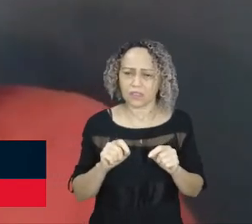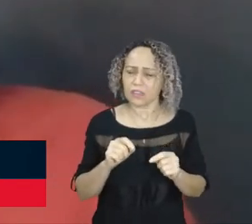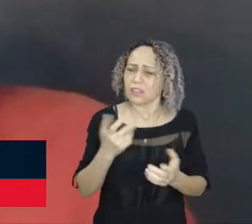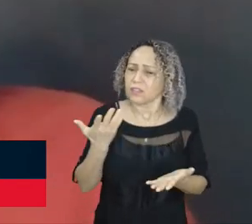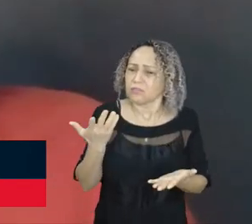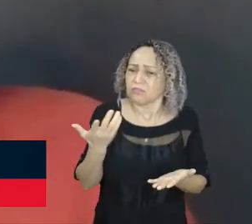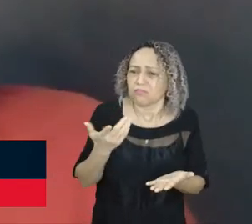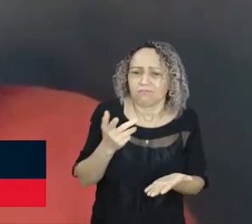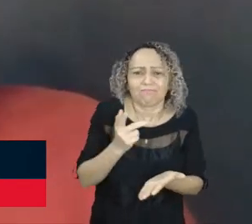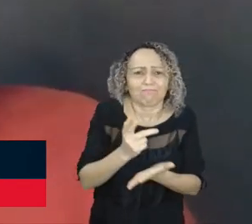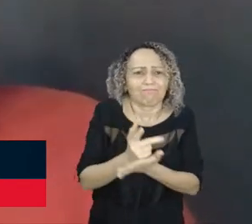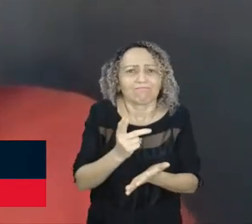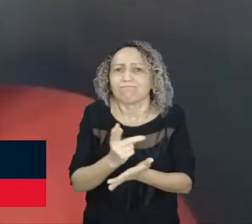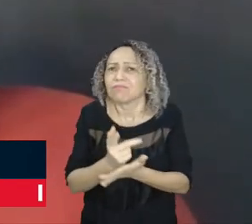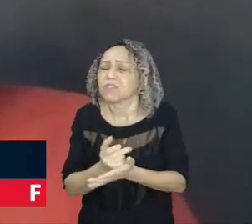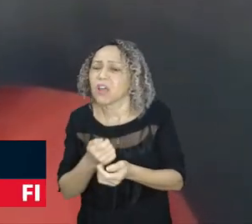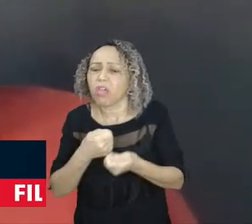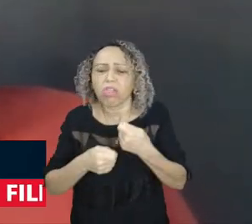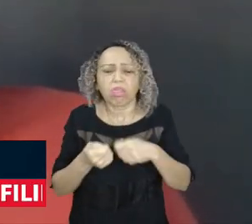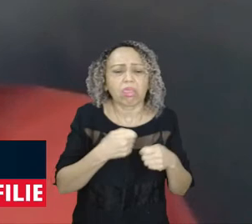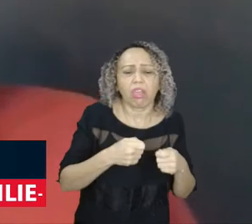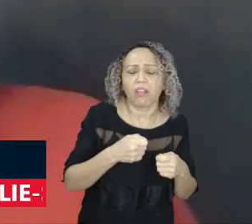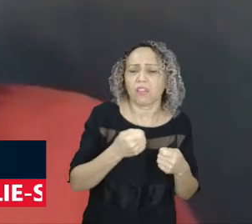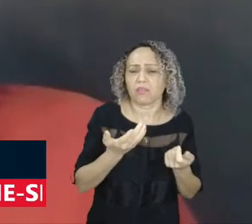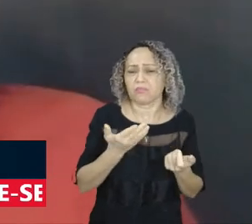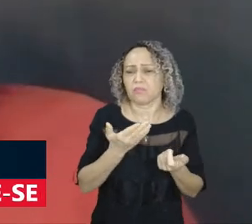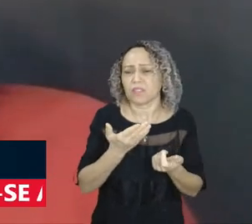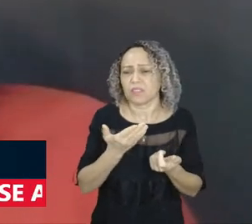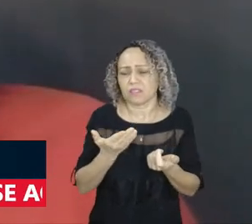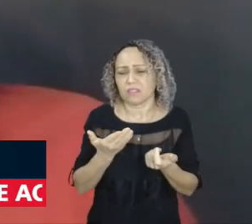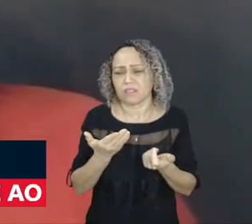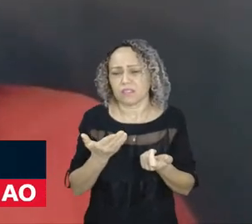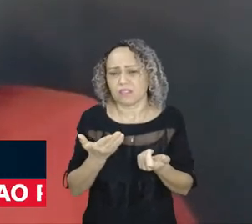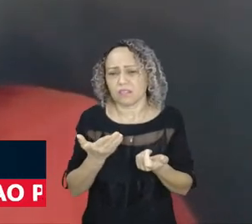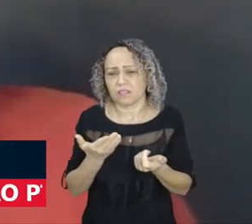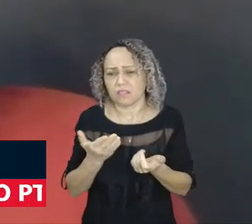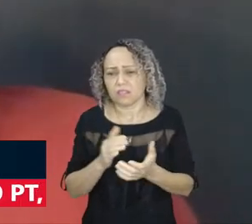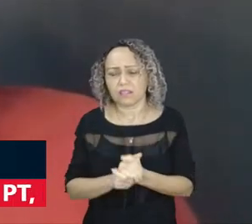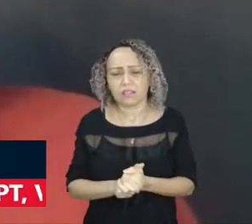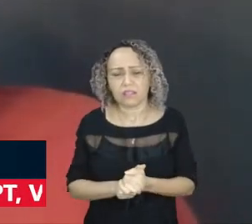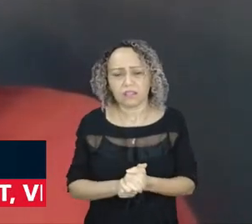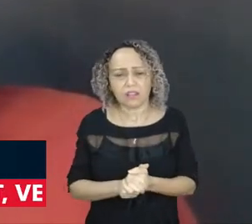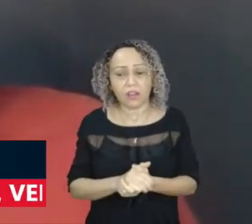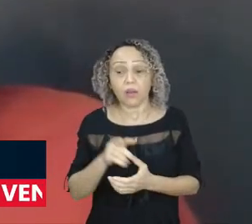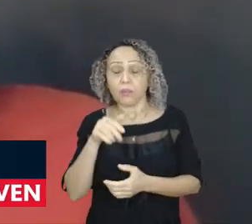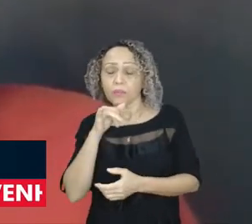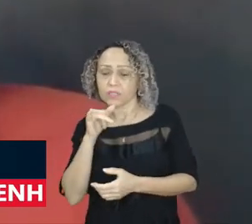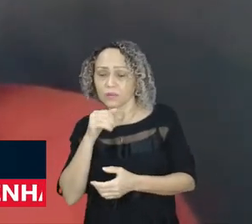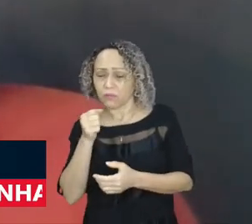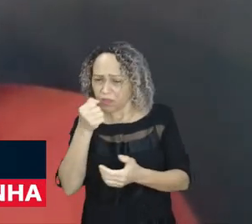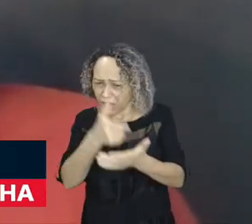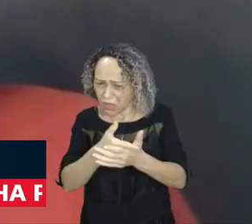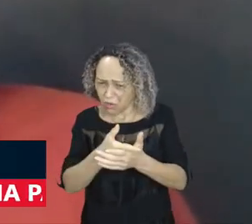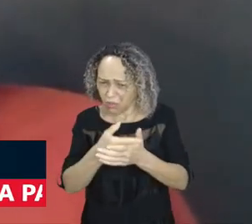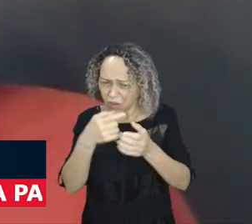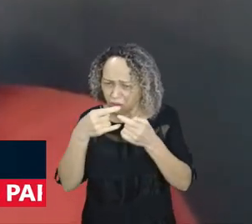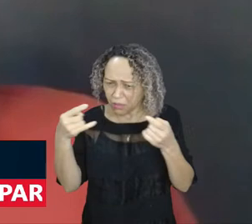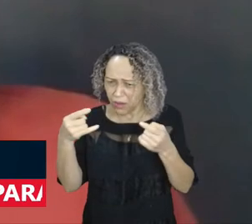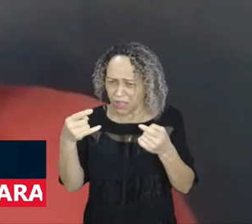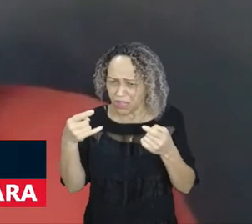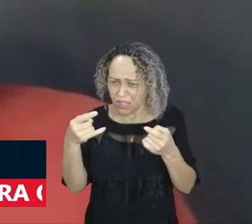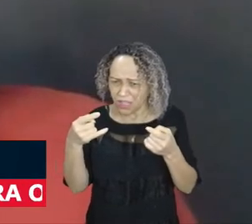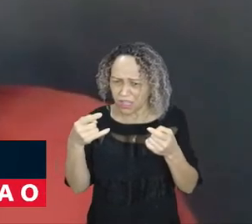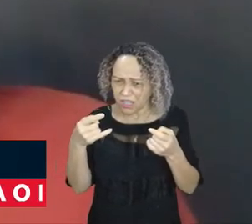maior na economia atual. Serviços usam fartamente a internet. Você vai comprar uma passagem para passar